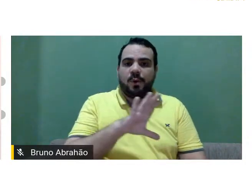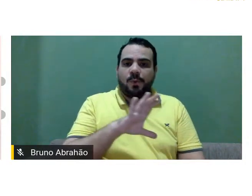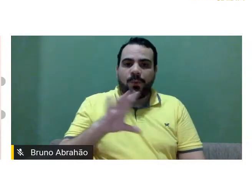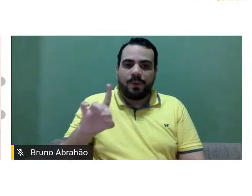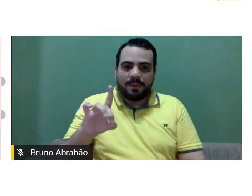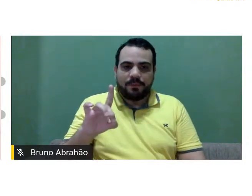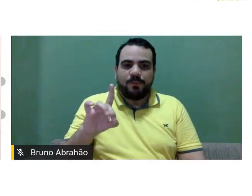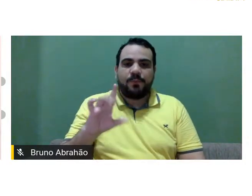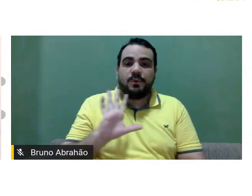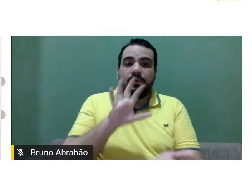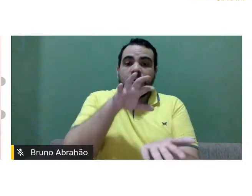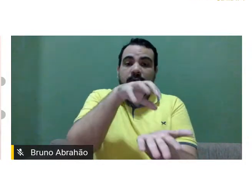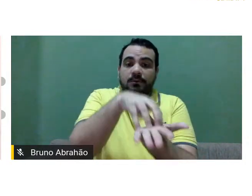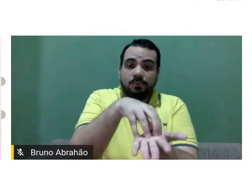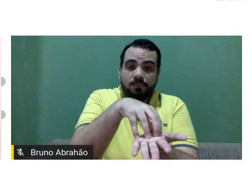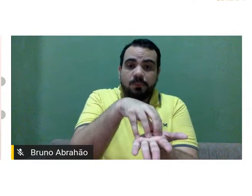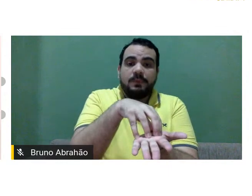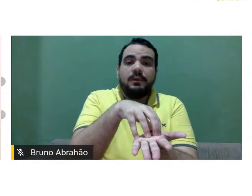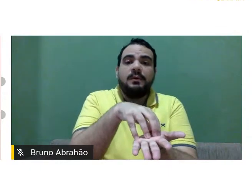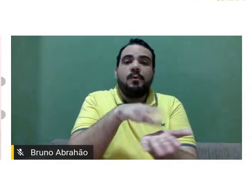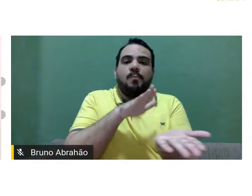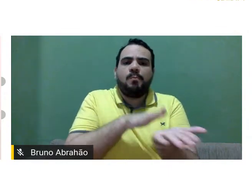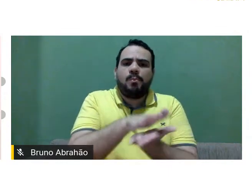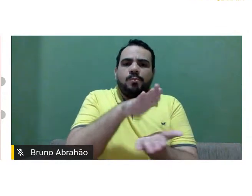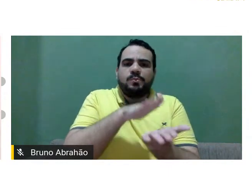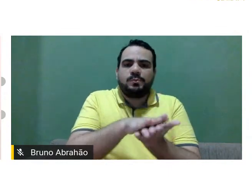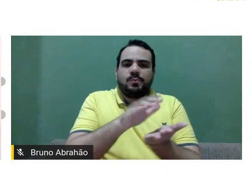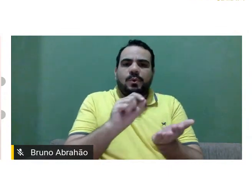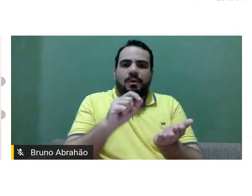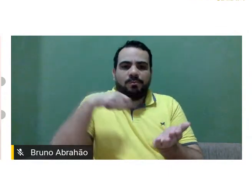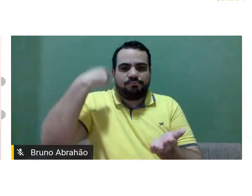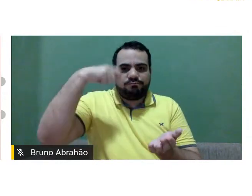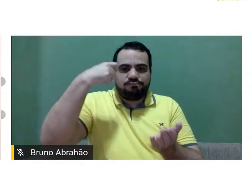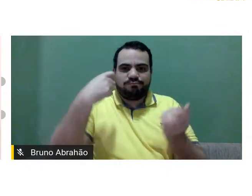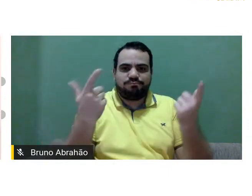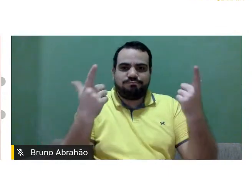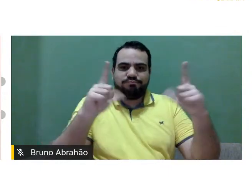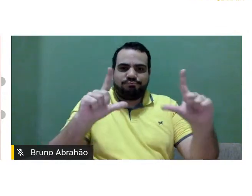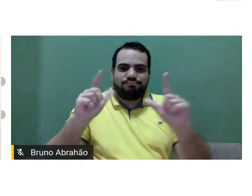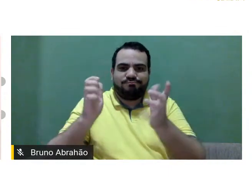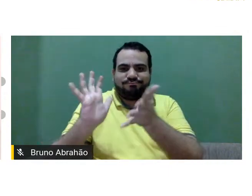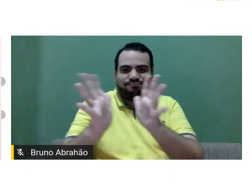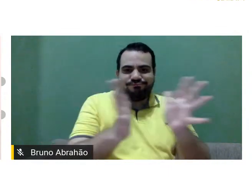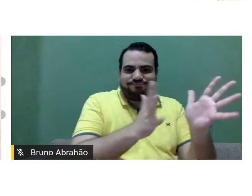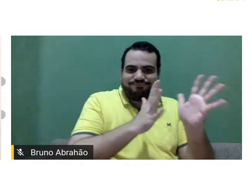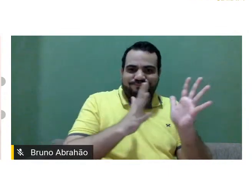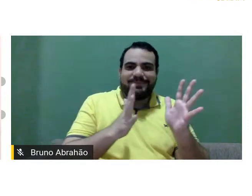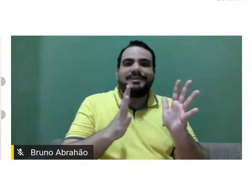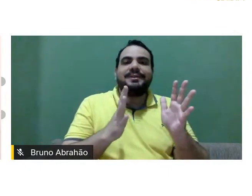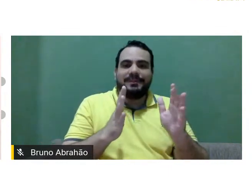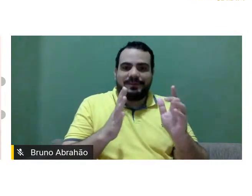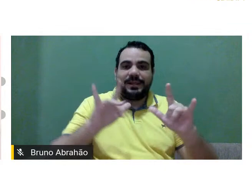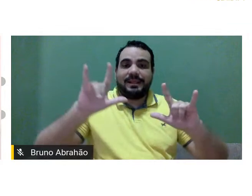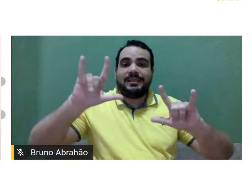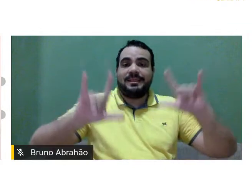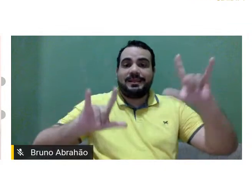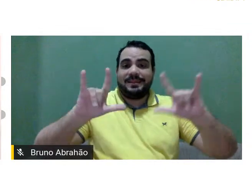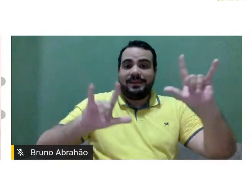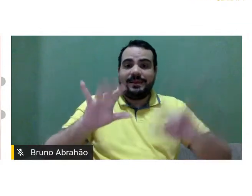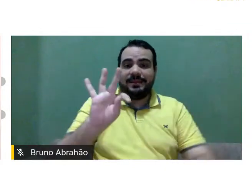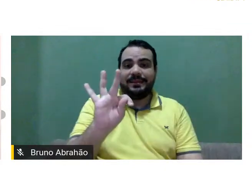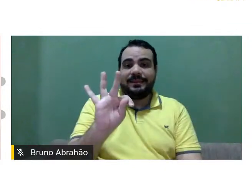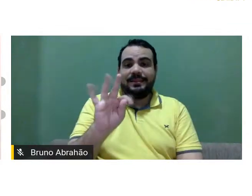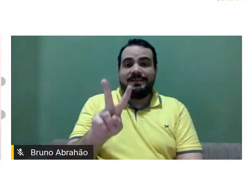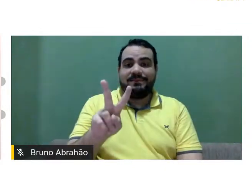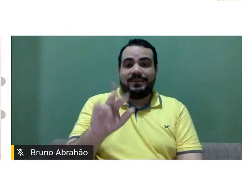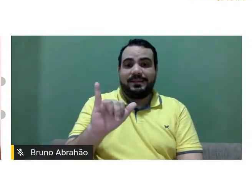com a comunidade surda e ela é coordenadora do departamento de publicação e